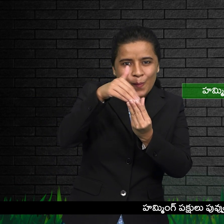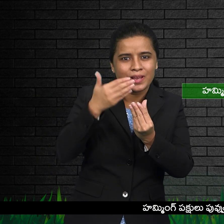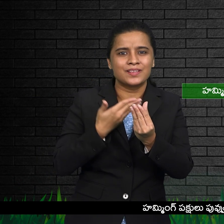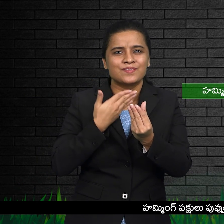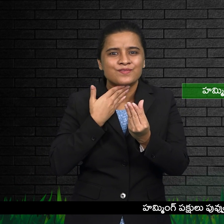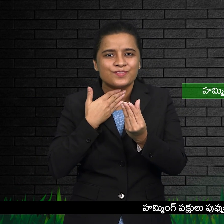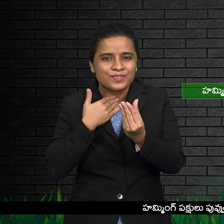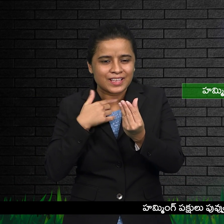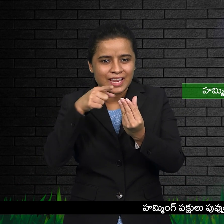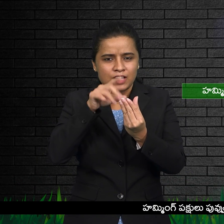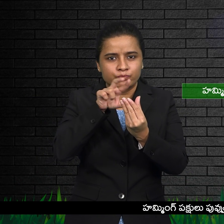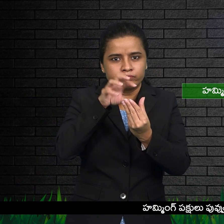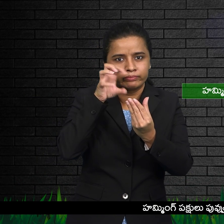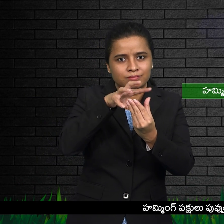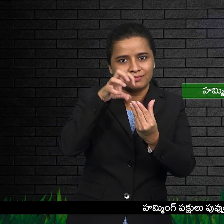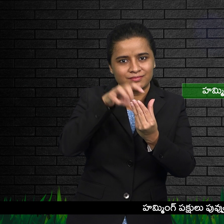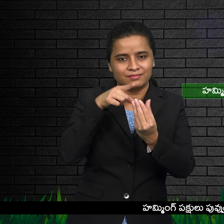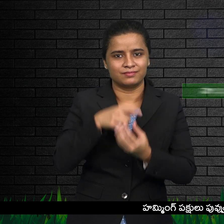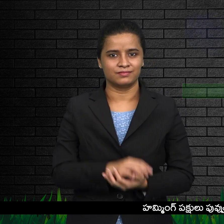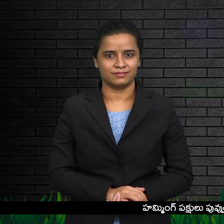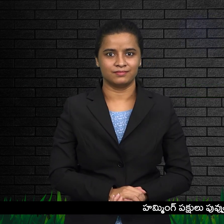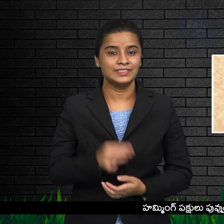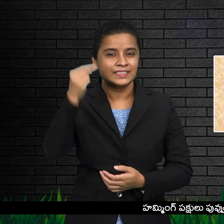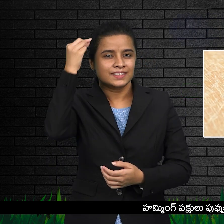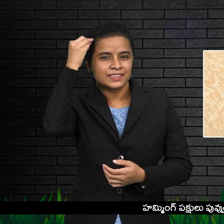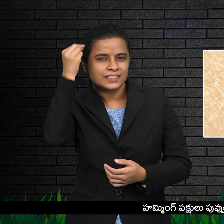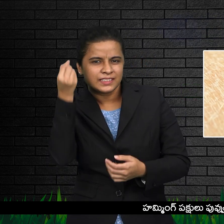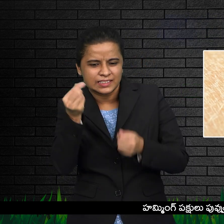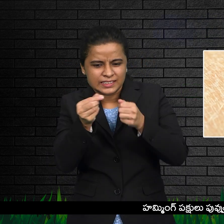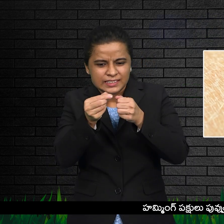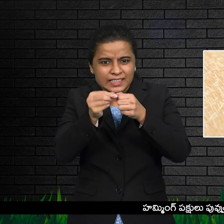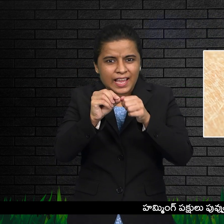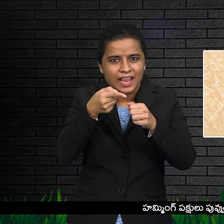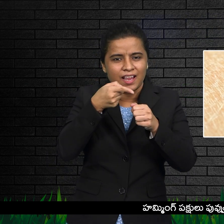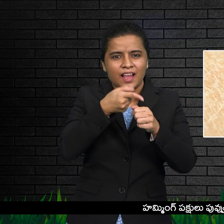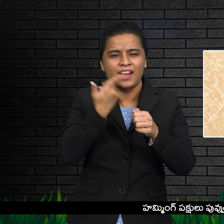హమ్మింగ్ పక్షులు పువ్వుల నుండి తేనెను పీల్చుకుంటాయి.